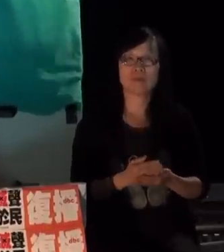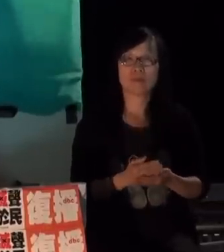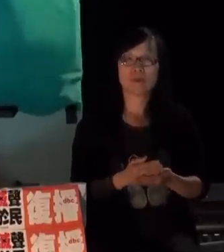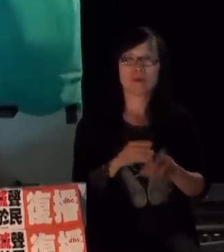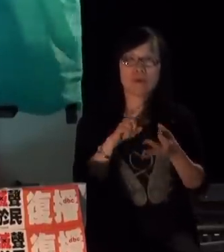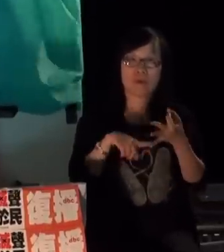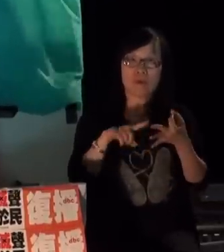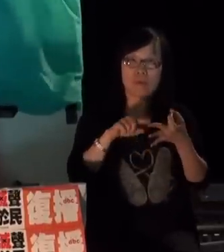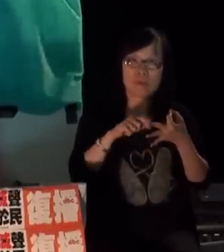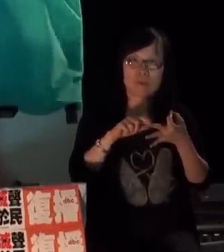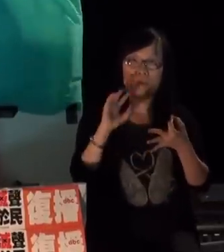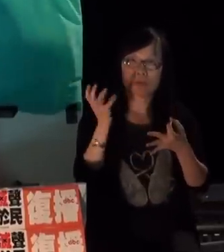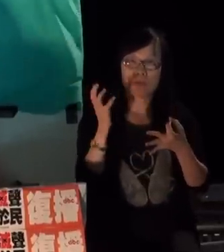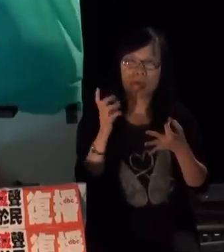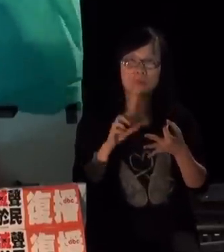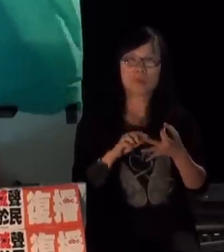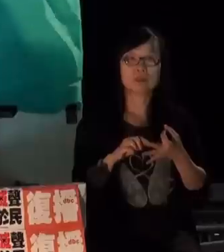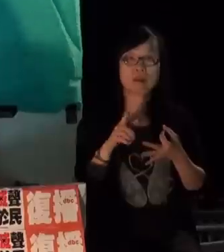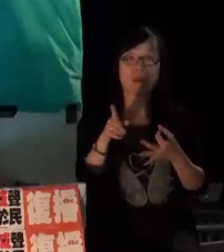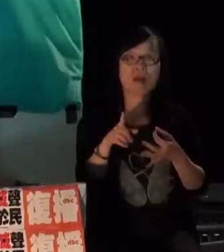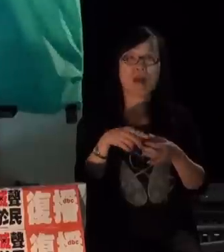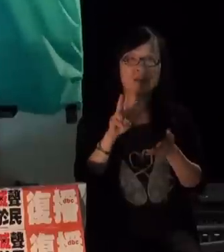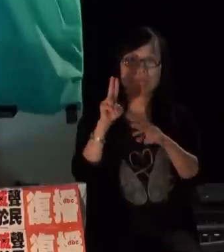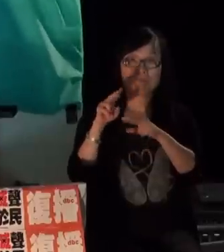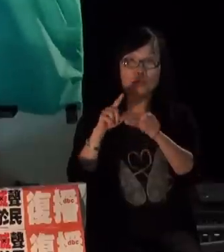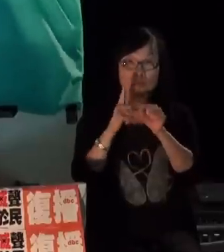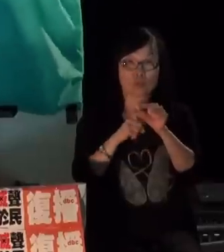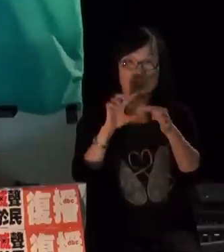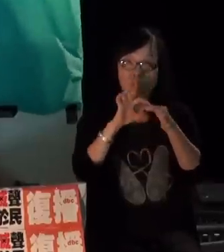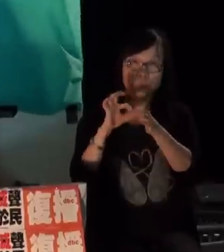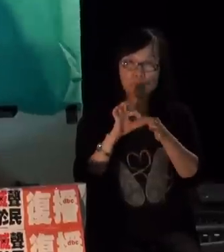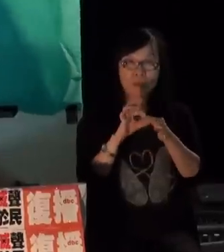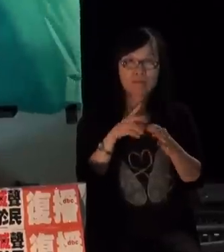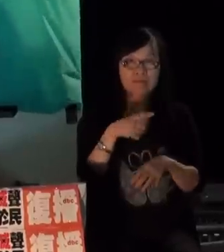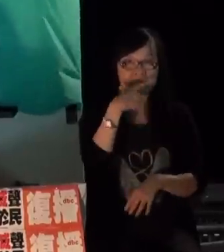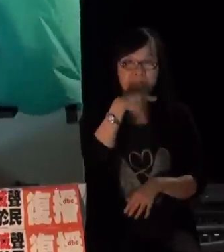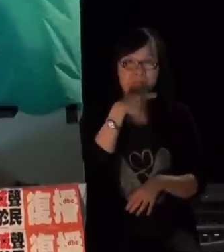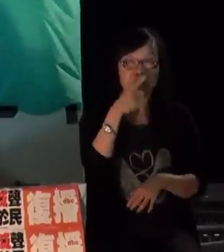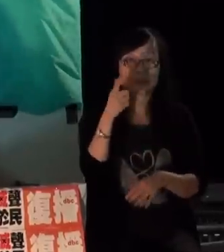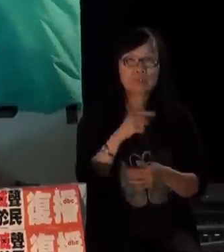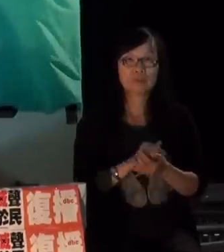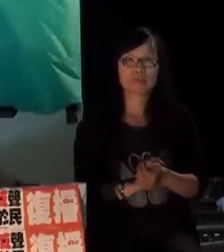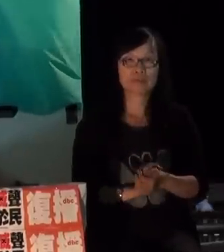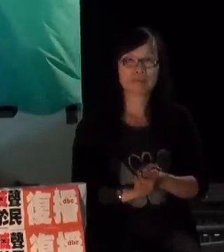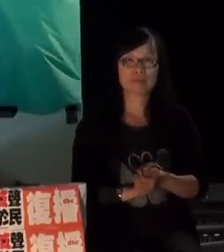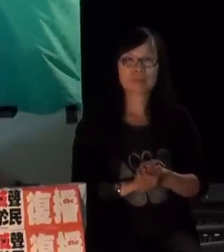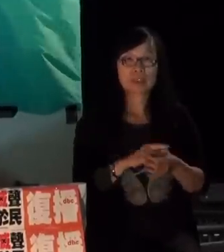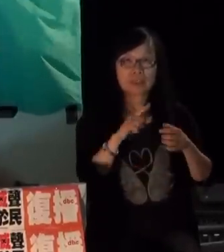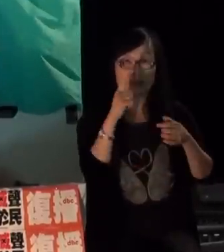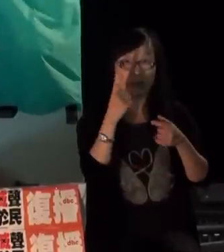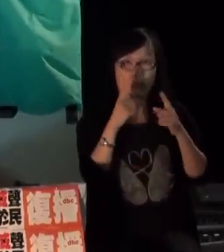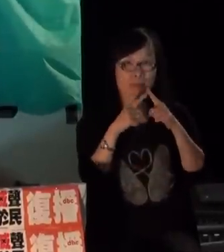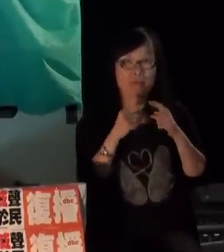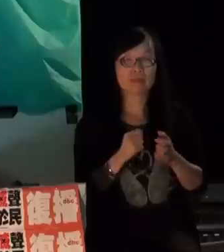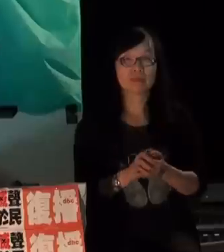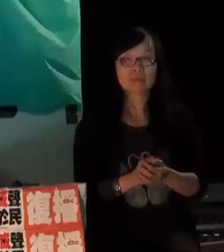阿黃楚彪話呢個中聯辦唔滿意某人，係嗰個開始起噶嘛？